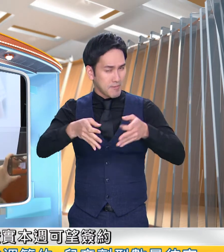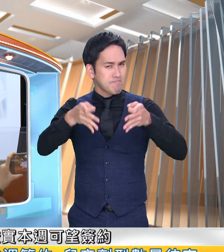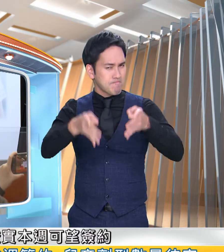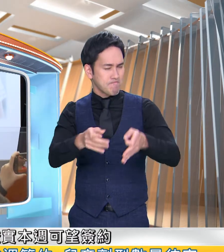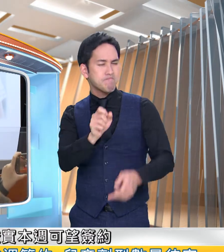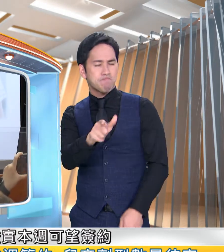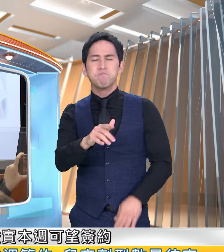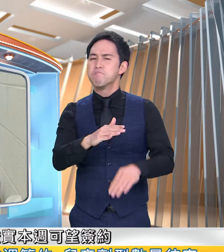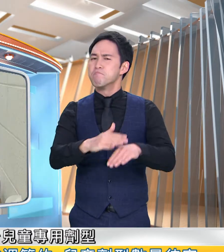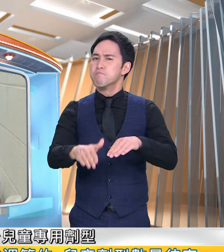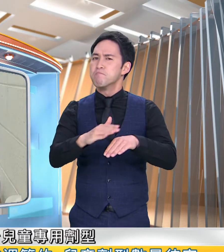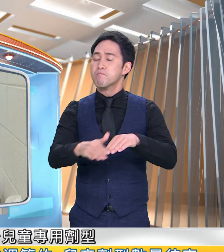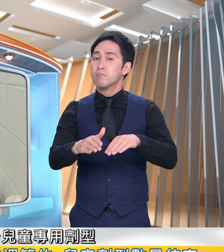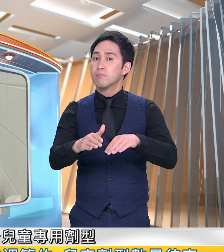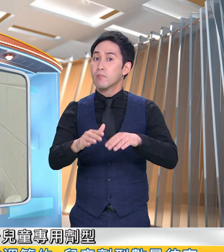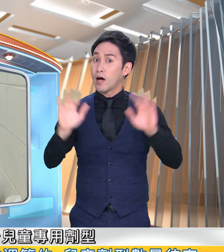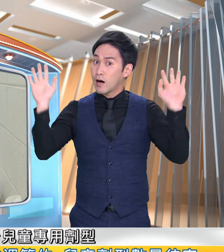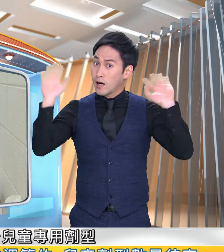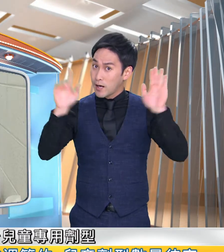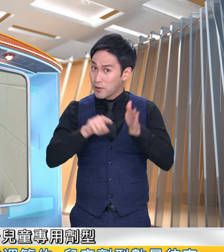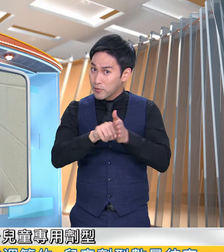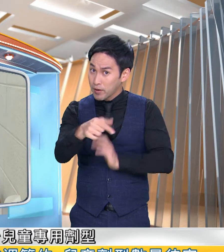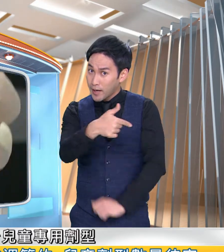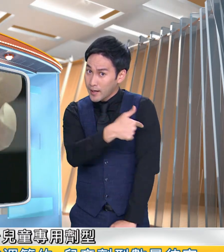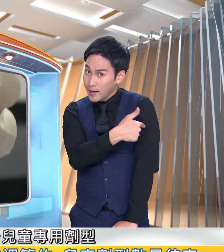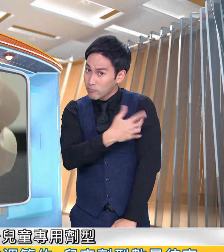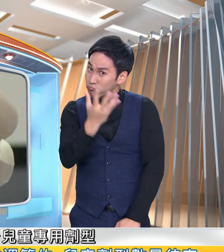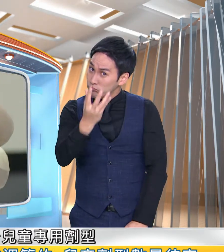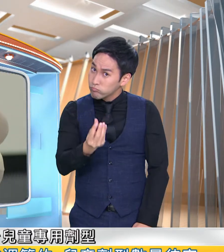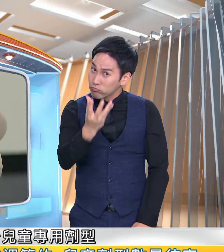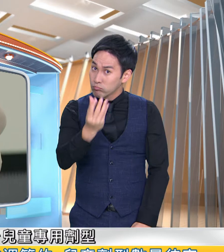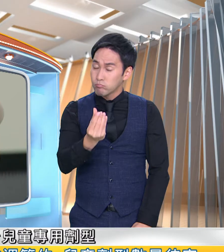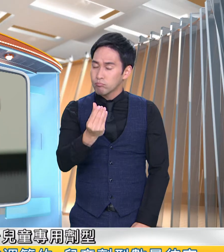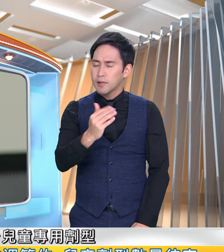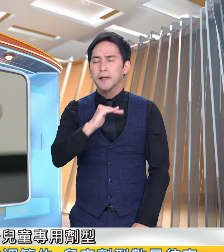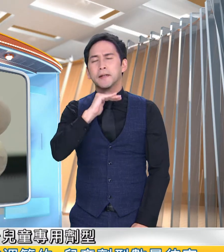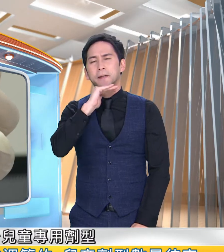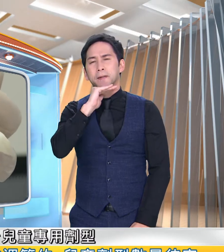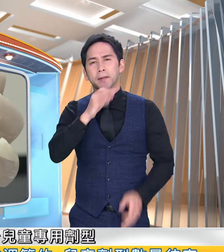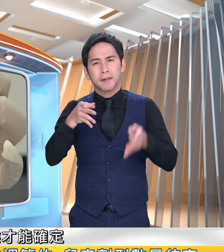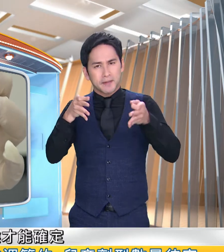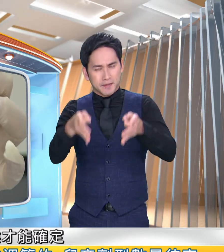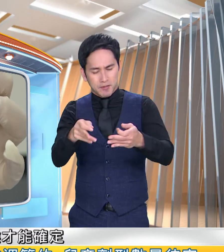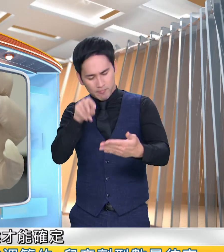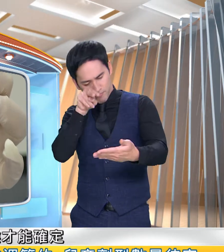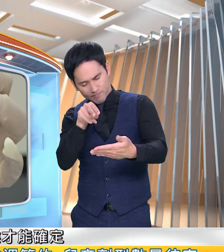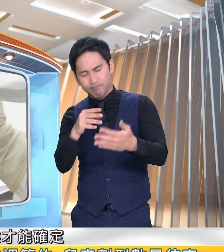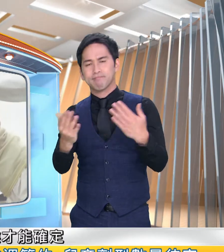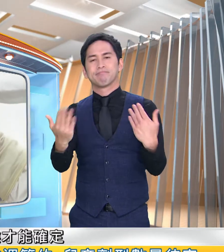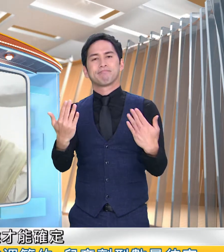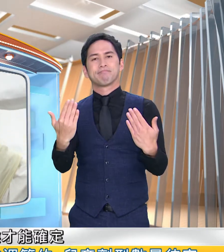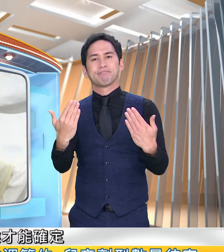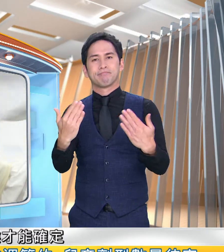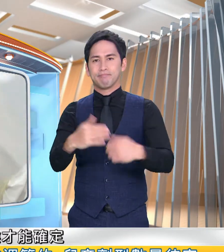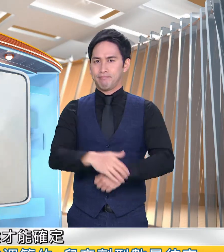约。但是里面有多少儿童专用剂型，要等签约的时候才能确